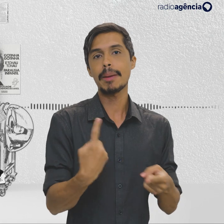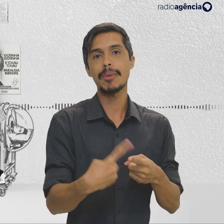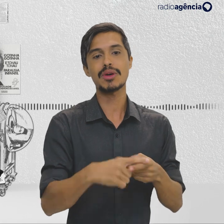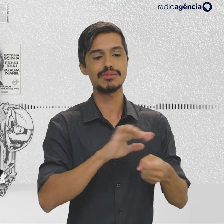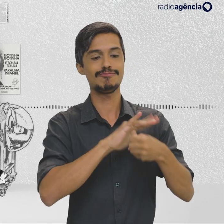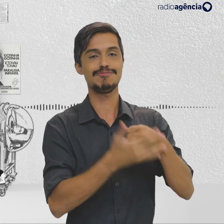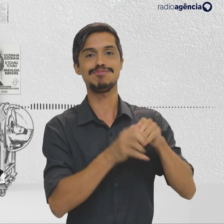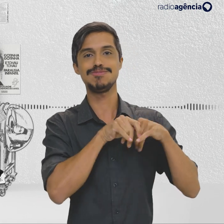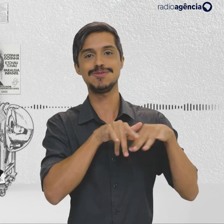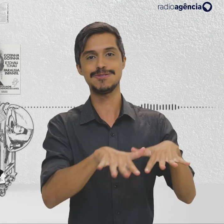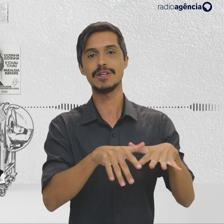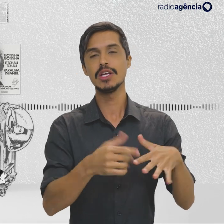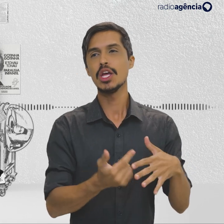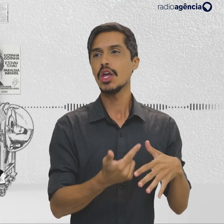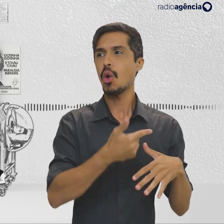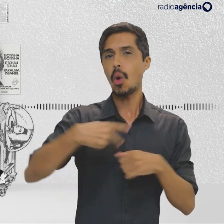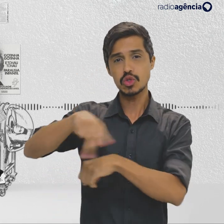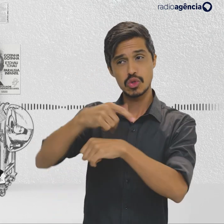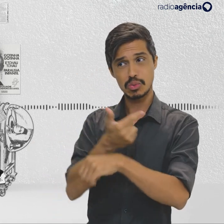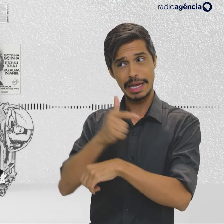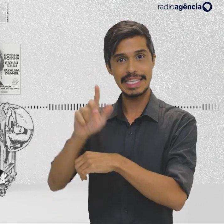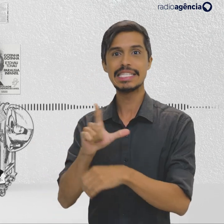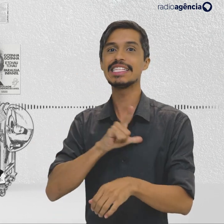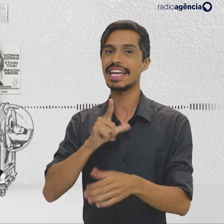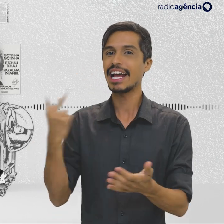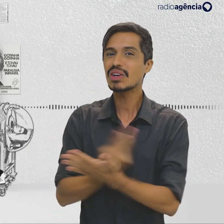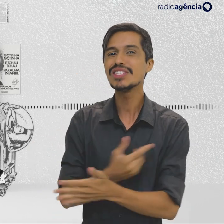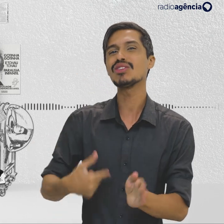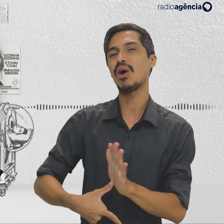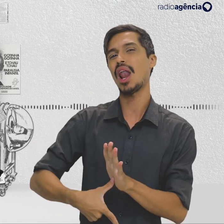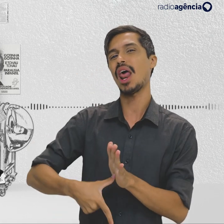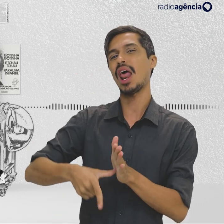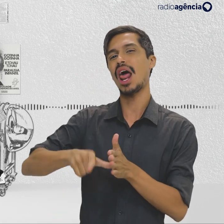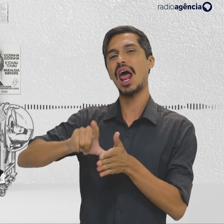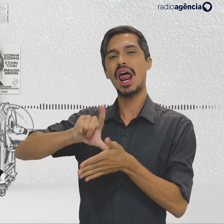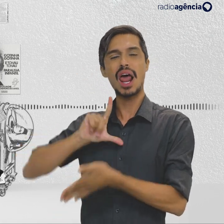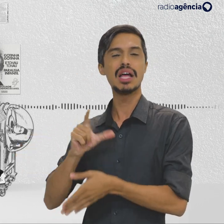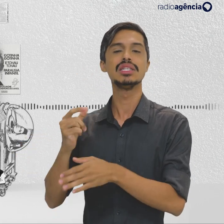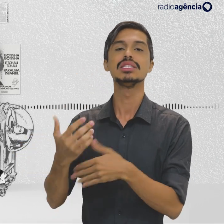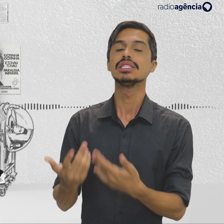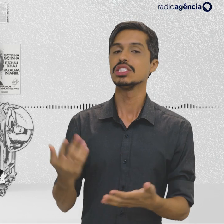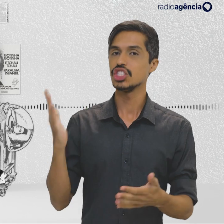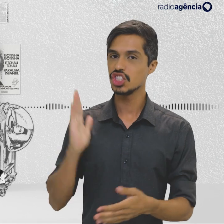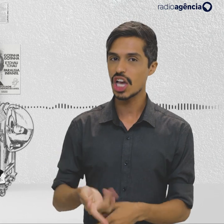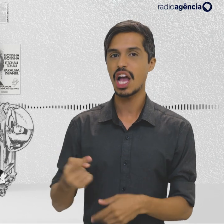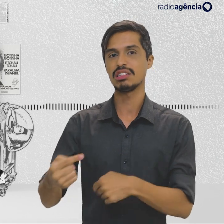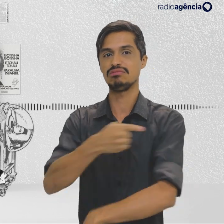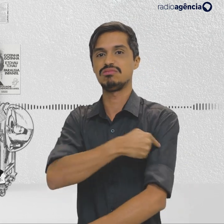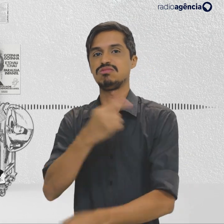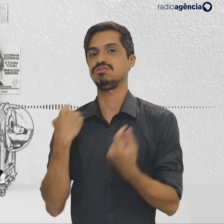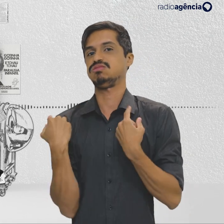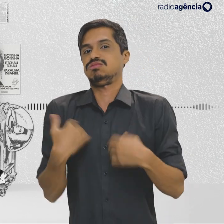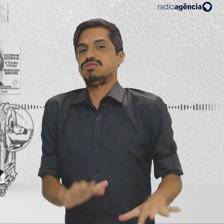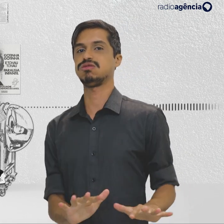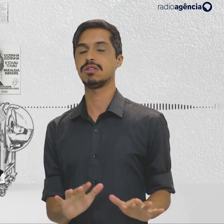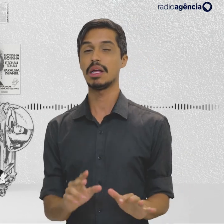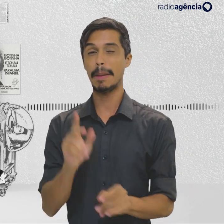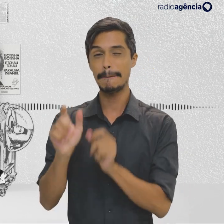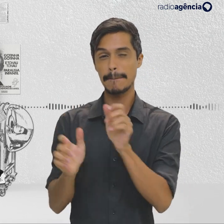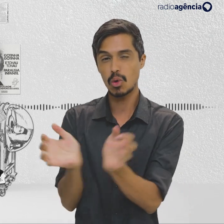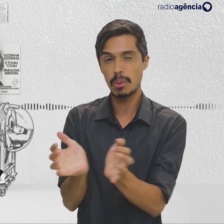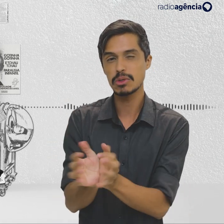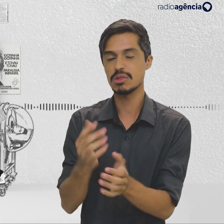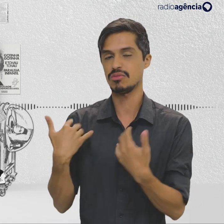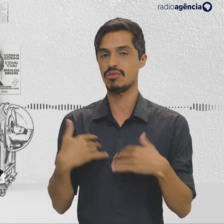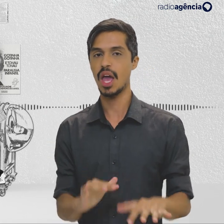agora com a pandemia frente a outros países como países desenvolvidos que já T um movimento antivax estruturado mas isso já causa